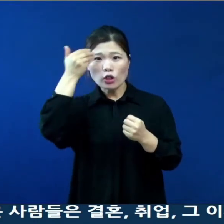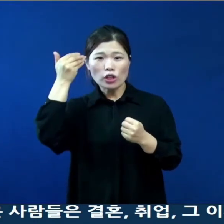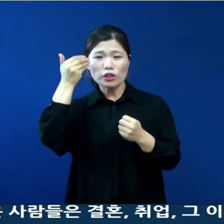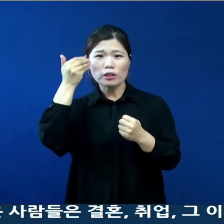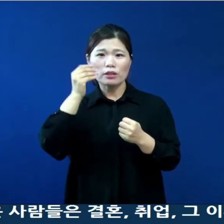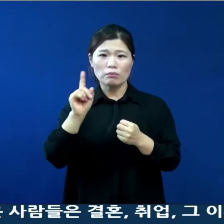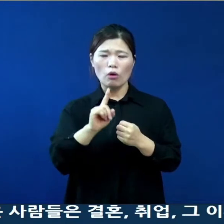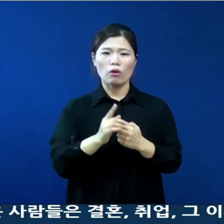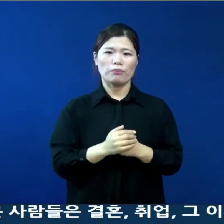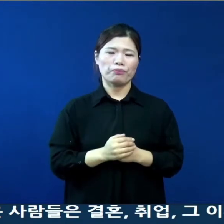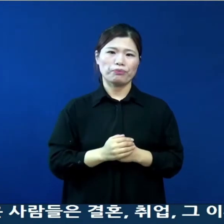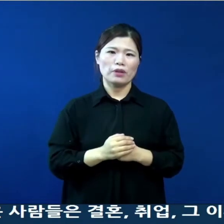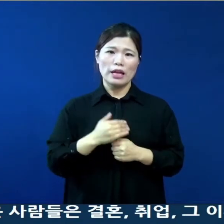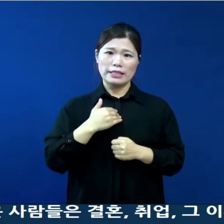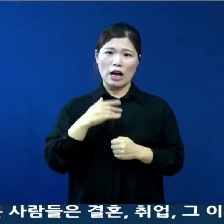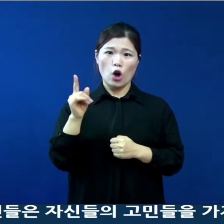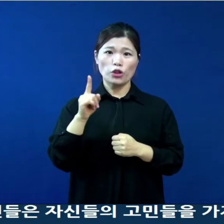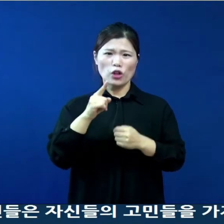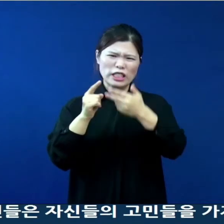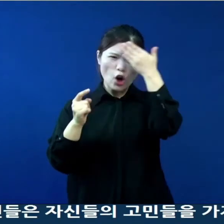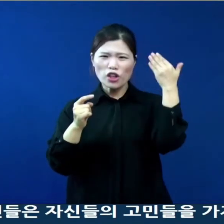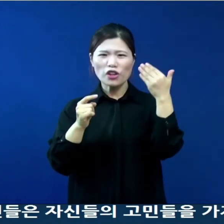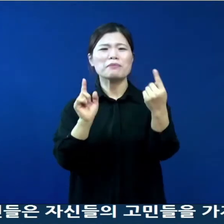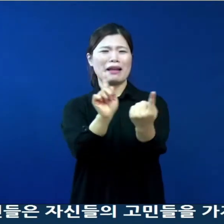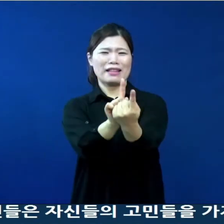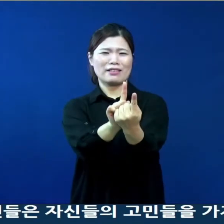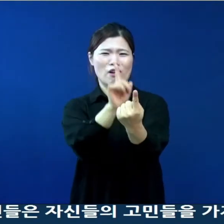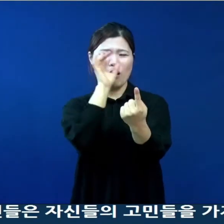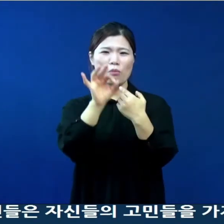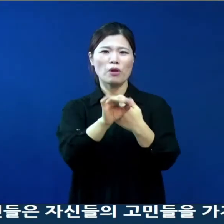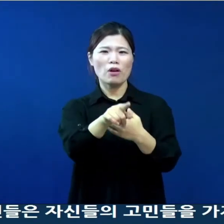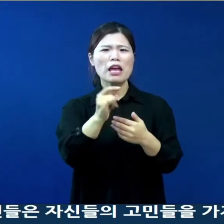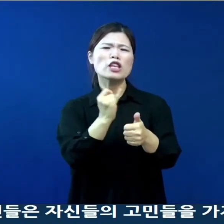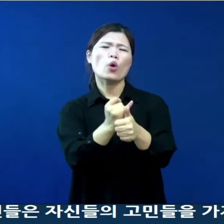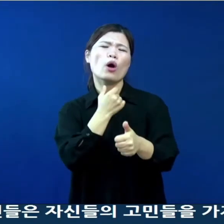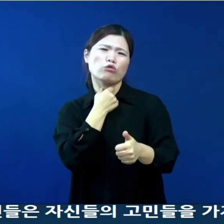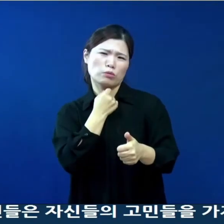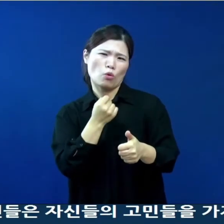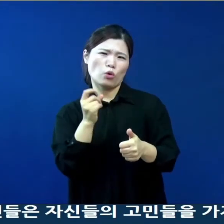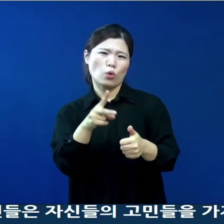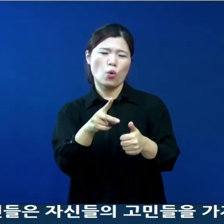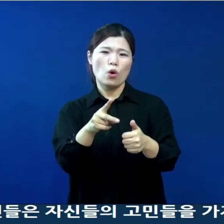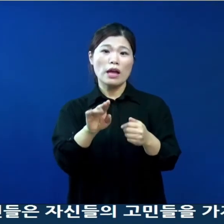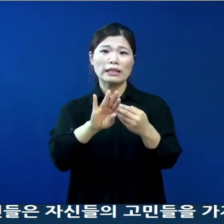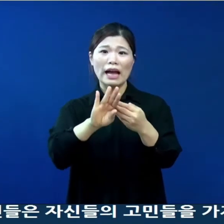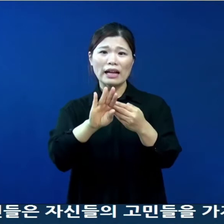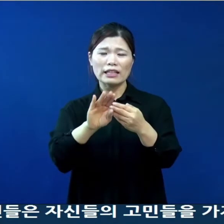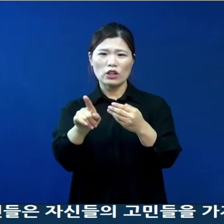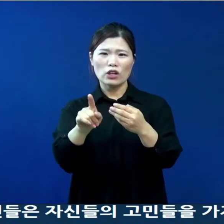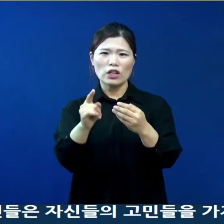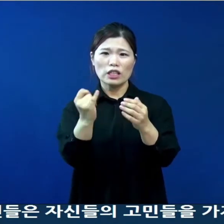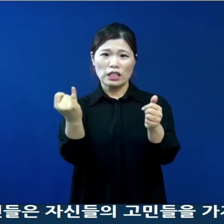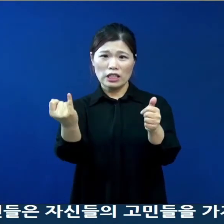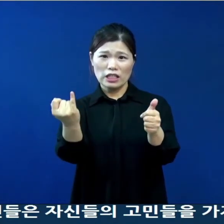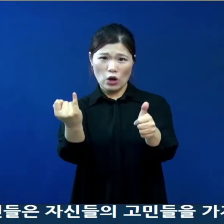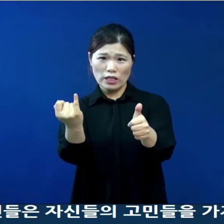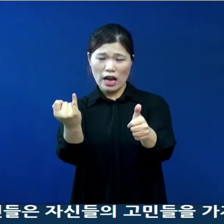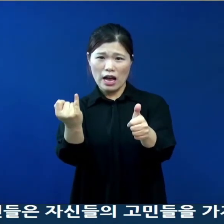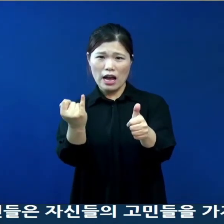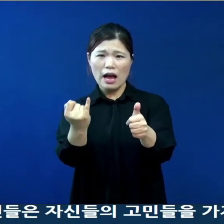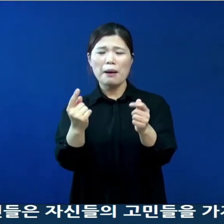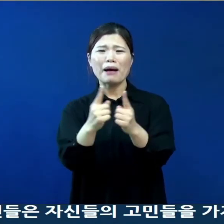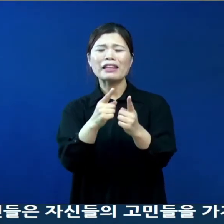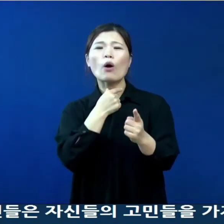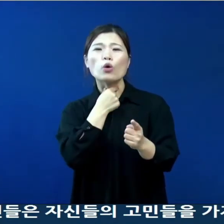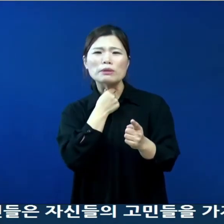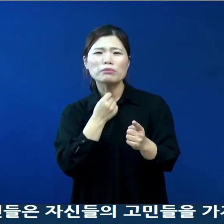아십니까? 제가 어떤 사람을 만나보니까 너무 좋은 사람인 것 같습니다. 결혼하고 싶고 이 사람 만나고 싶은데 기도해 주세요. 제가 어느